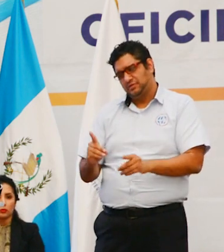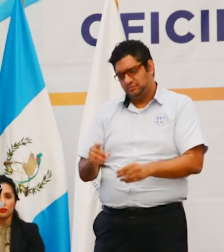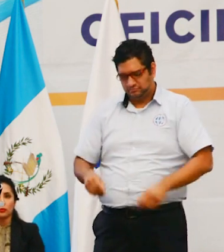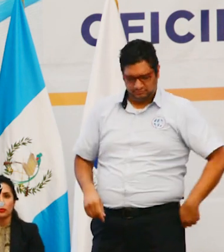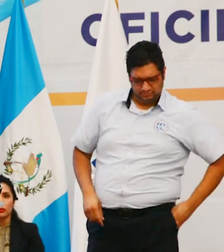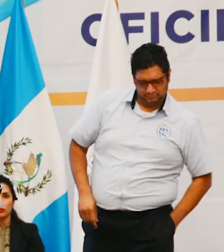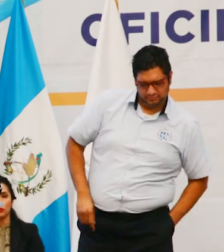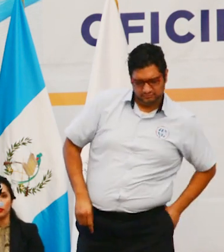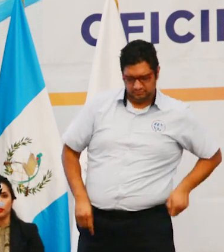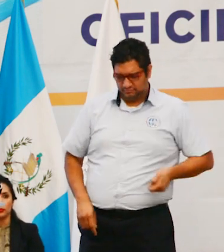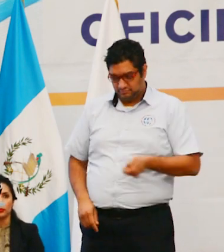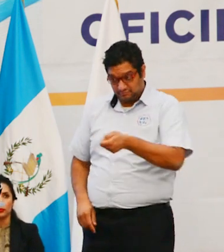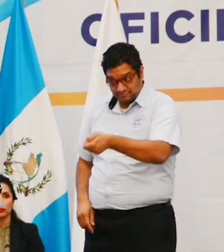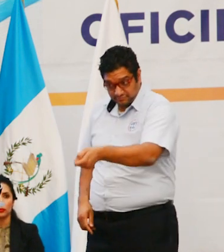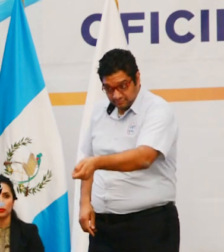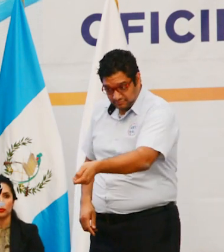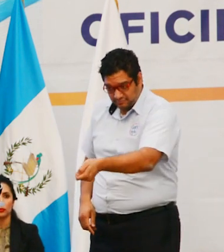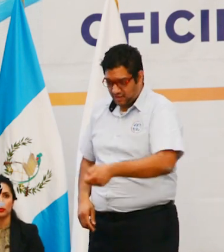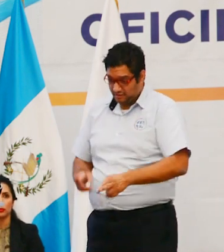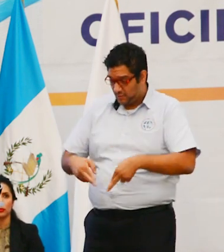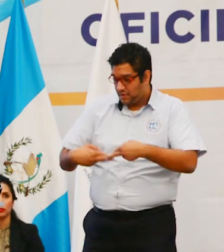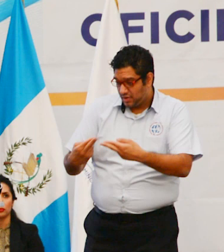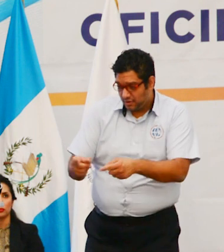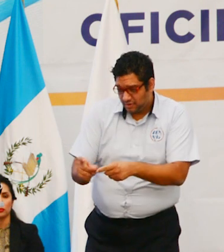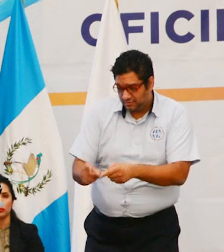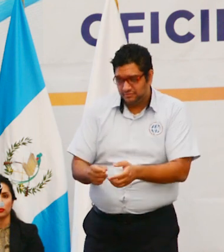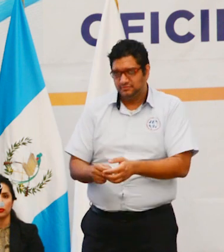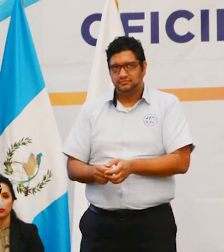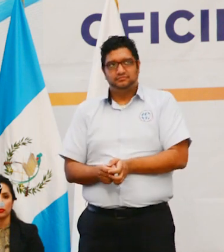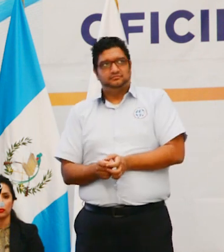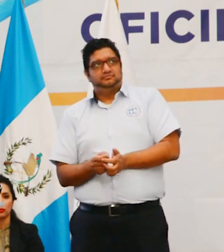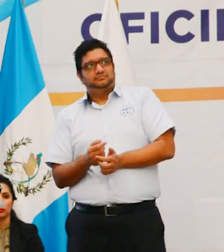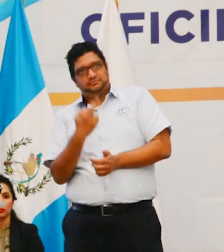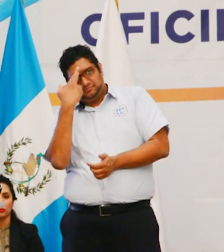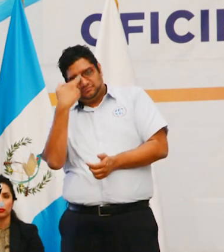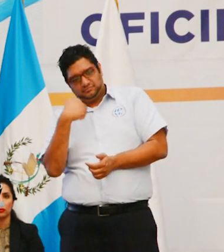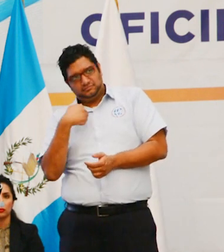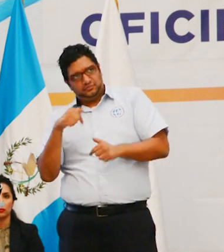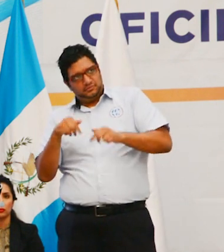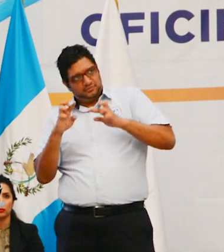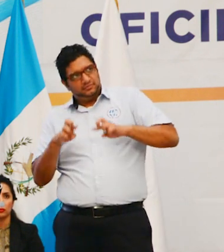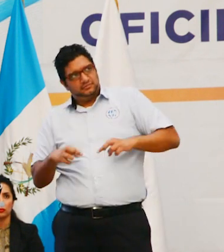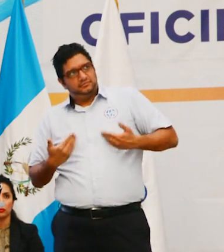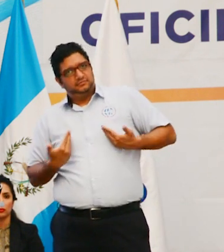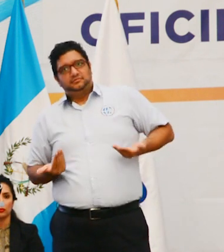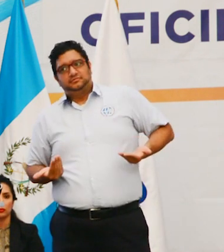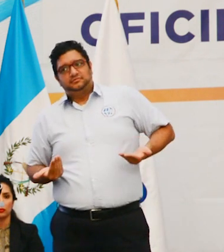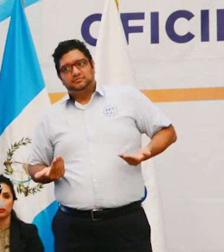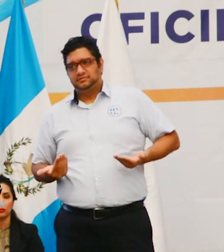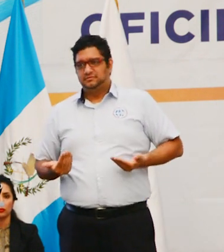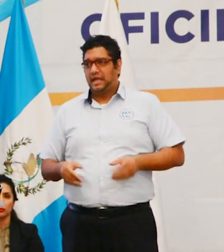el enfoque médico rehabilitador, en el cual se pensaba que la discapacidad era una enfermedad y que podía